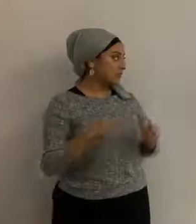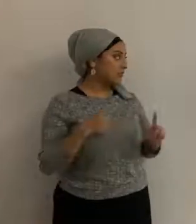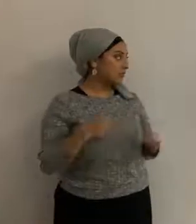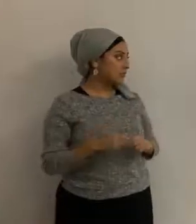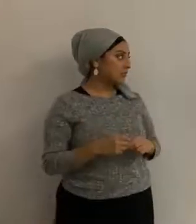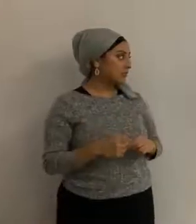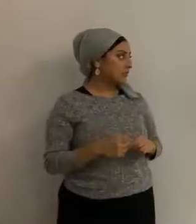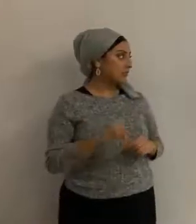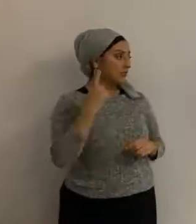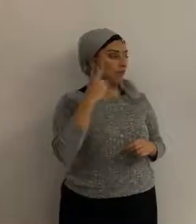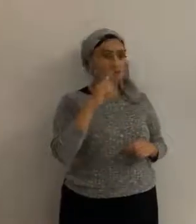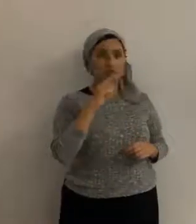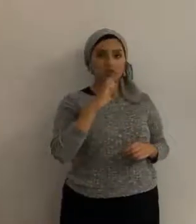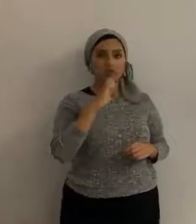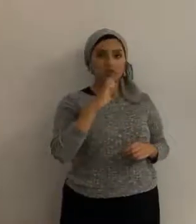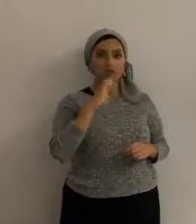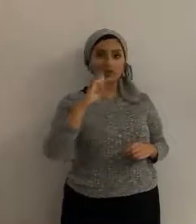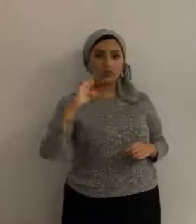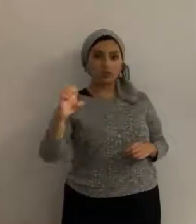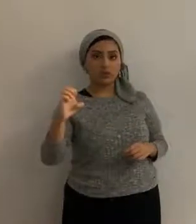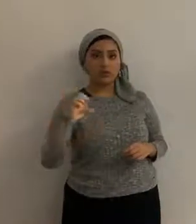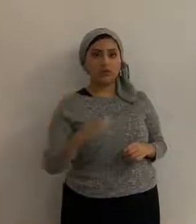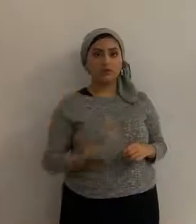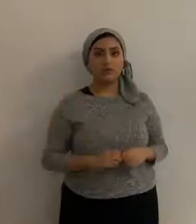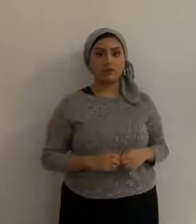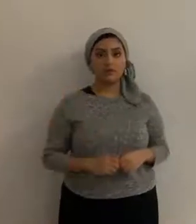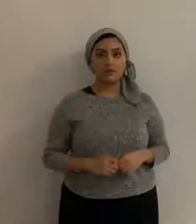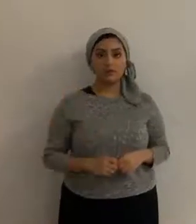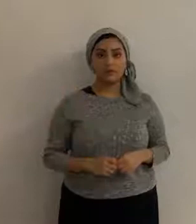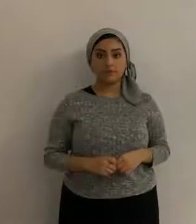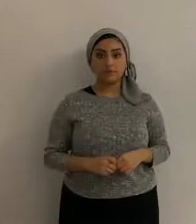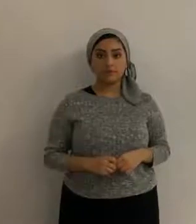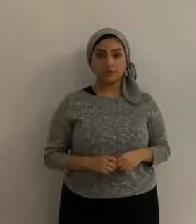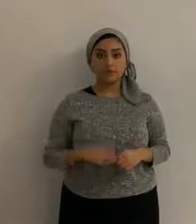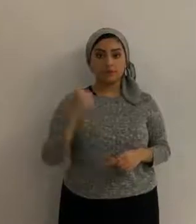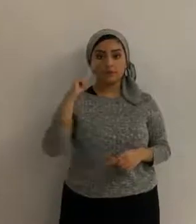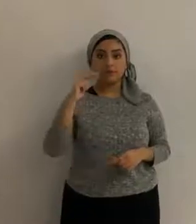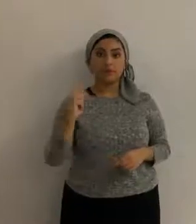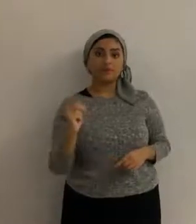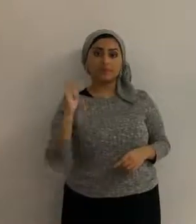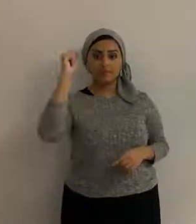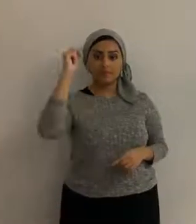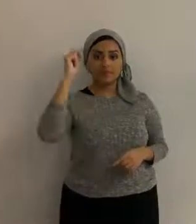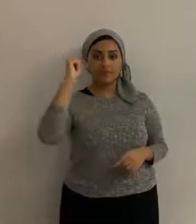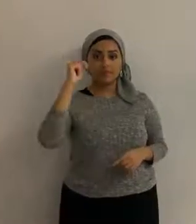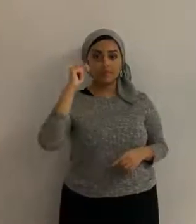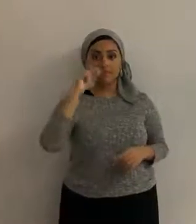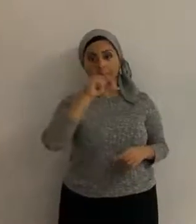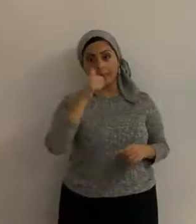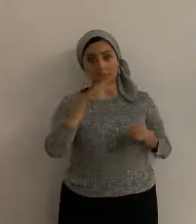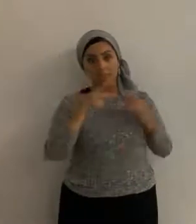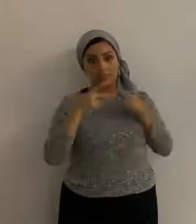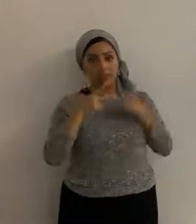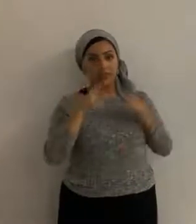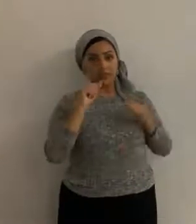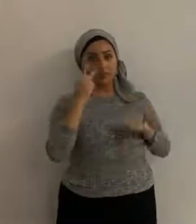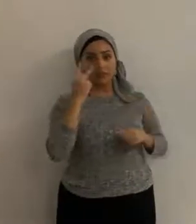oriente. Poniente, oriente. Acá, de este lado, en este sentido,